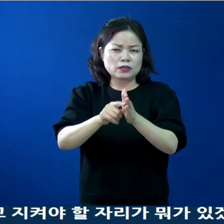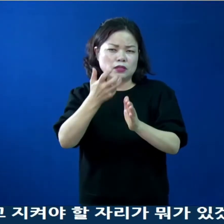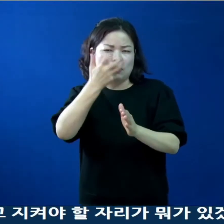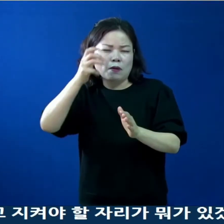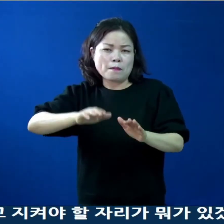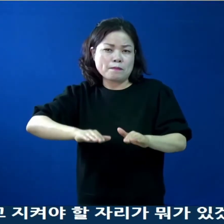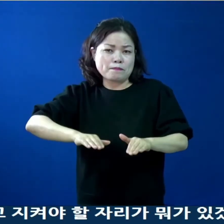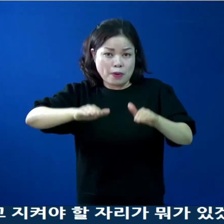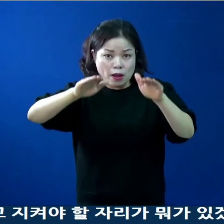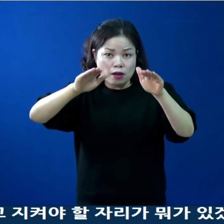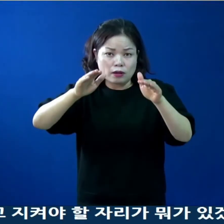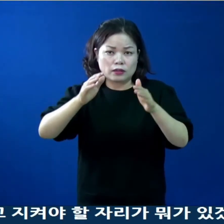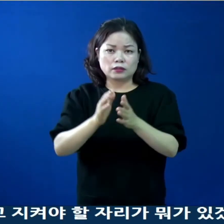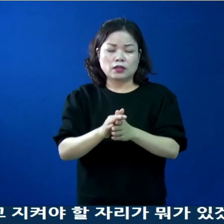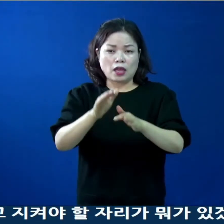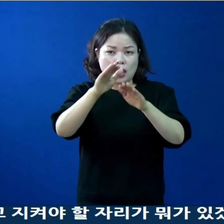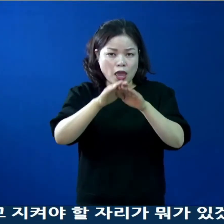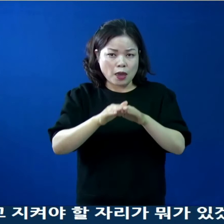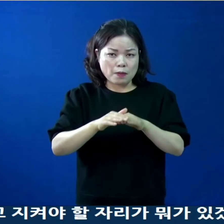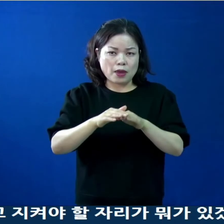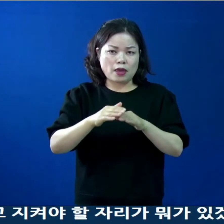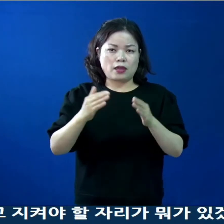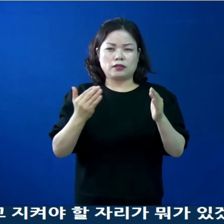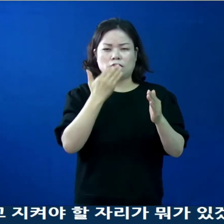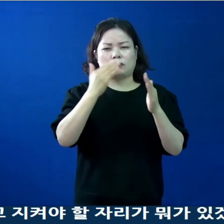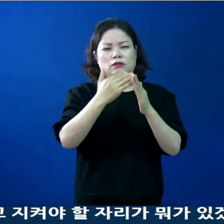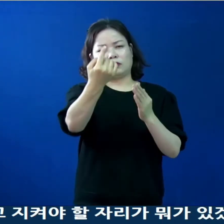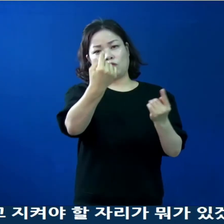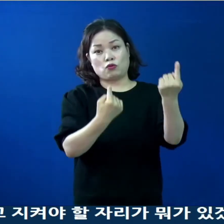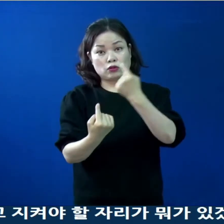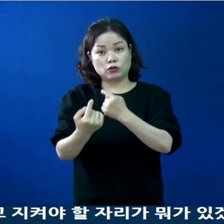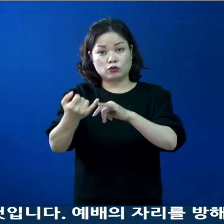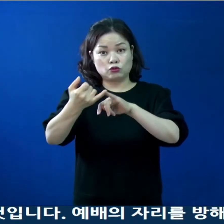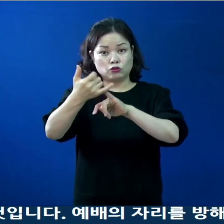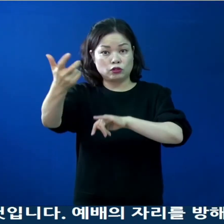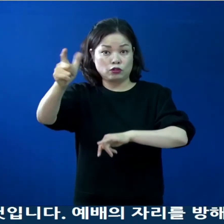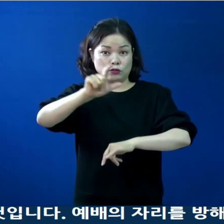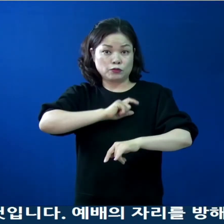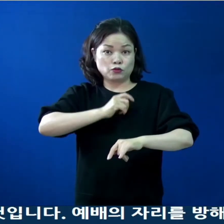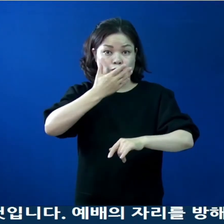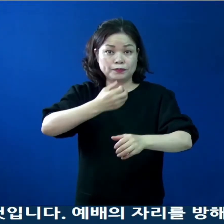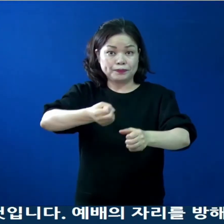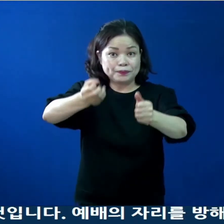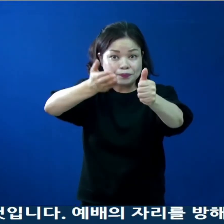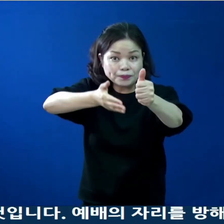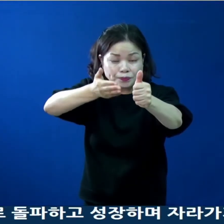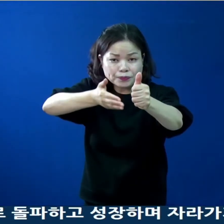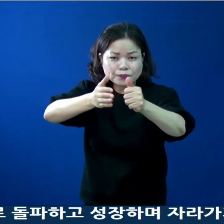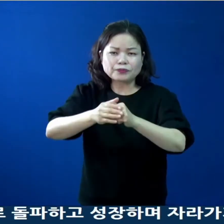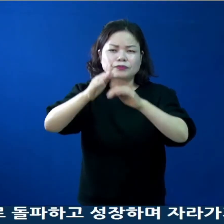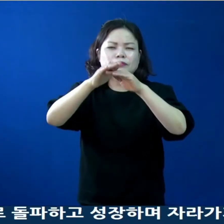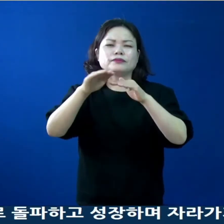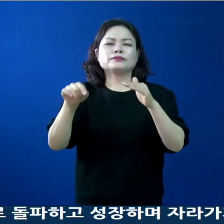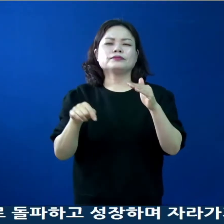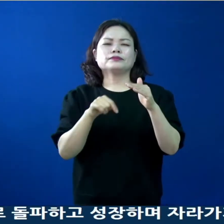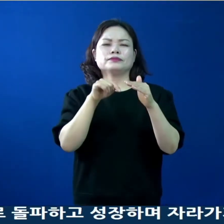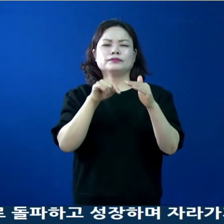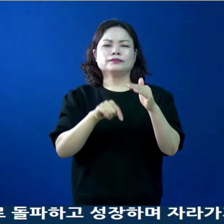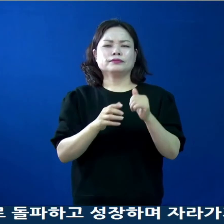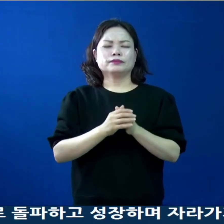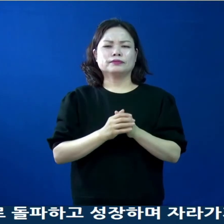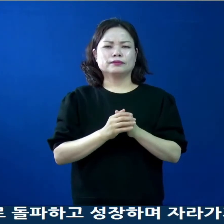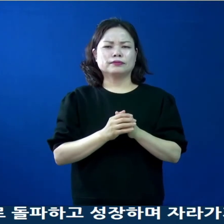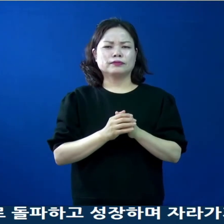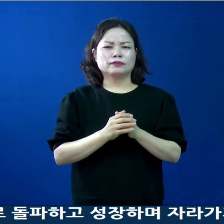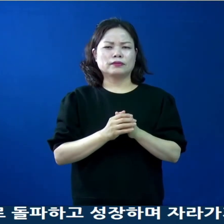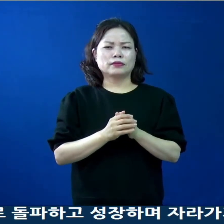위해서 예배 현장 가운데 꼭 나오시는 은혜가 있으시기를 주의 이름으로 축복합니다. 오늘 예배 가운데 막힌